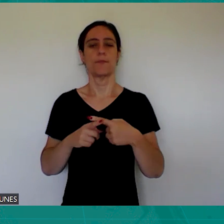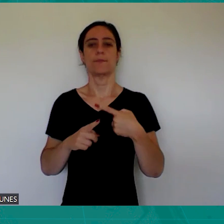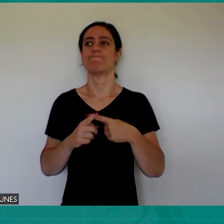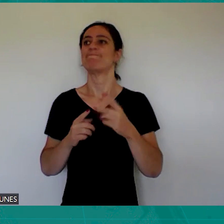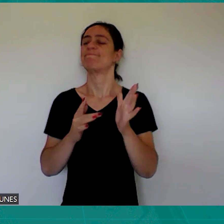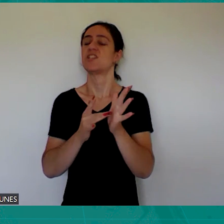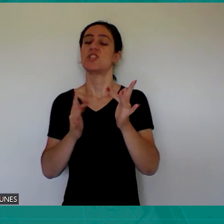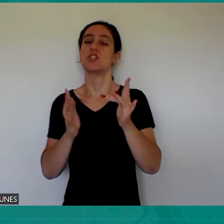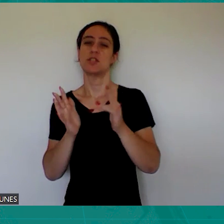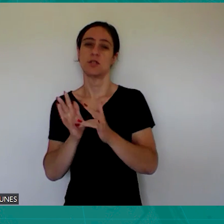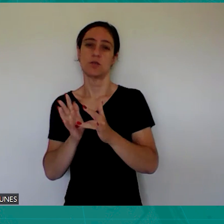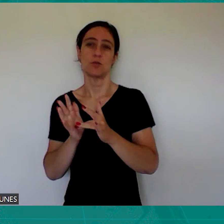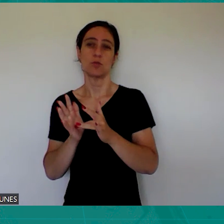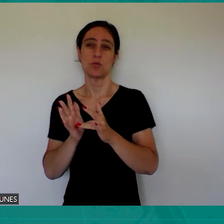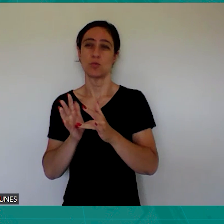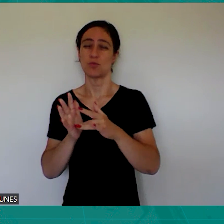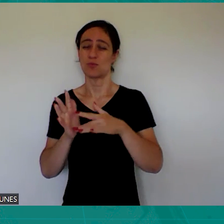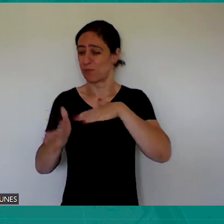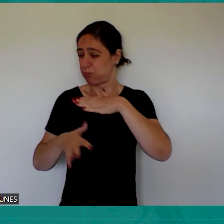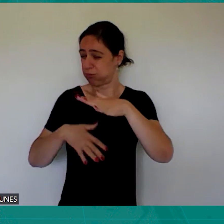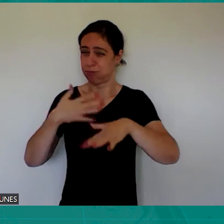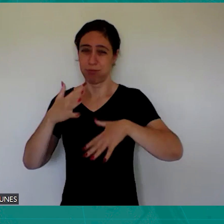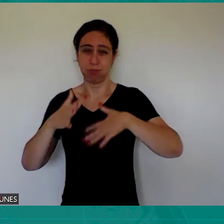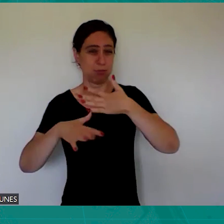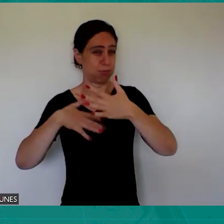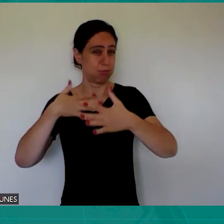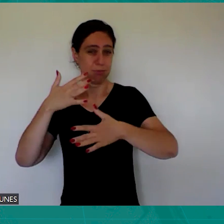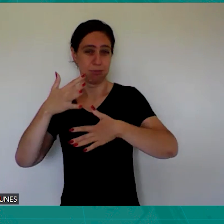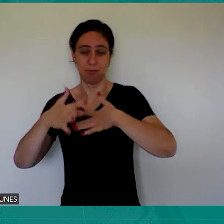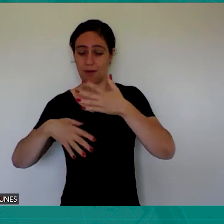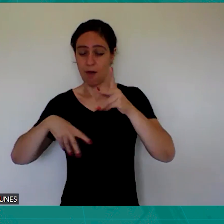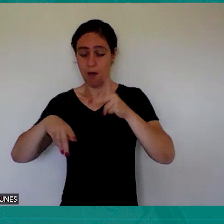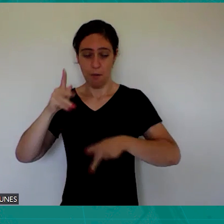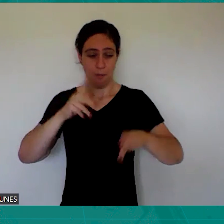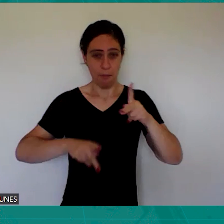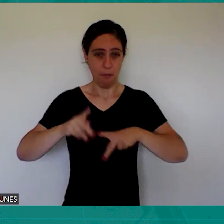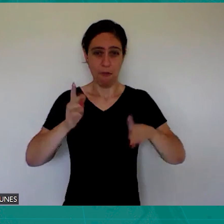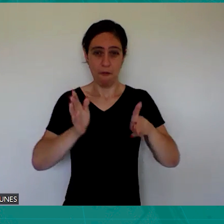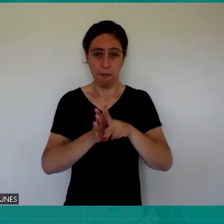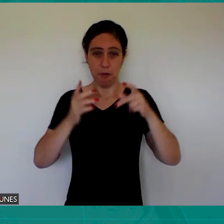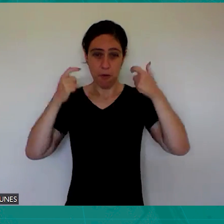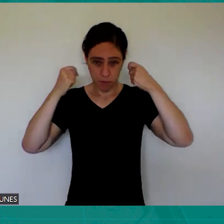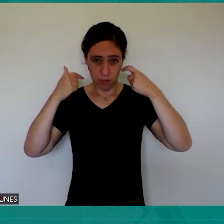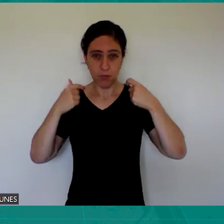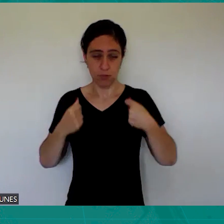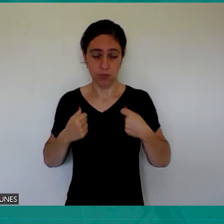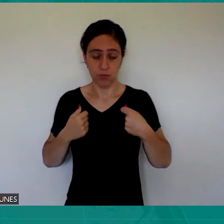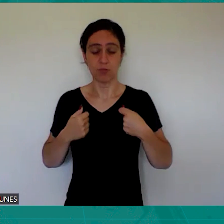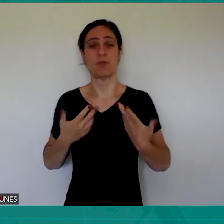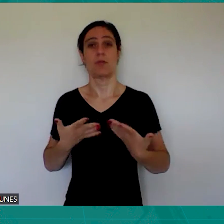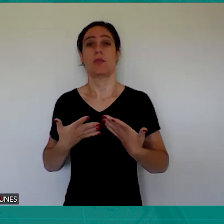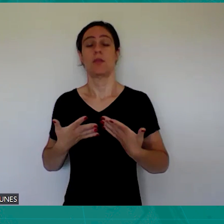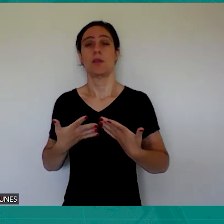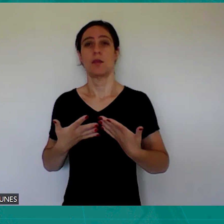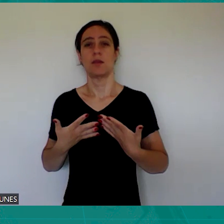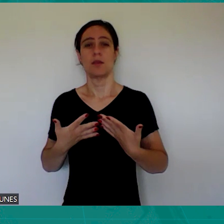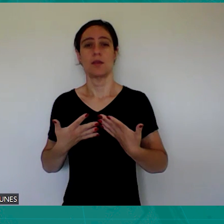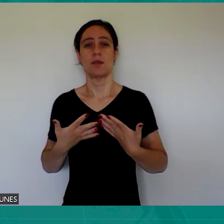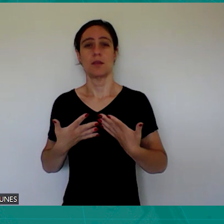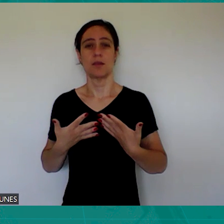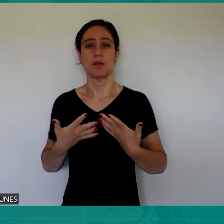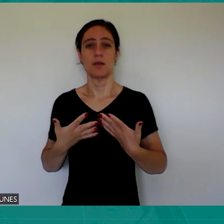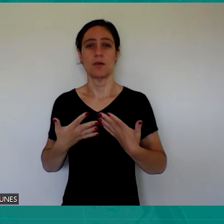né, tumultuando, né, o povo. Muitos do povo estavam, né, concorrendo a